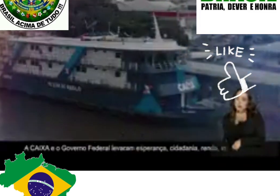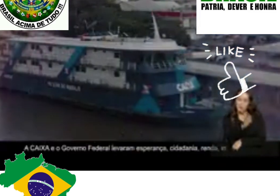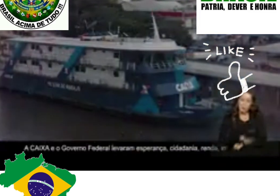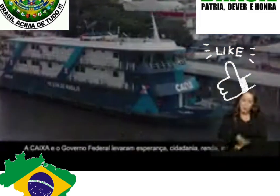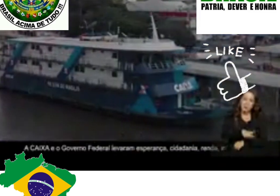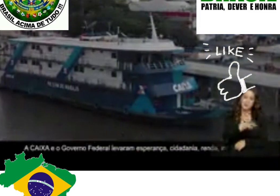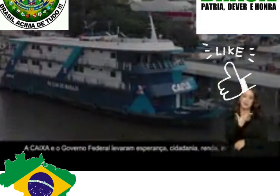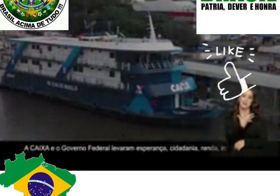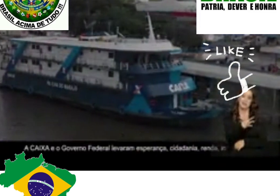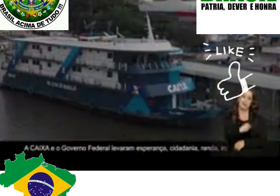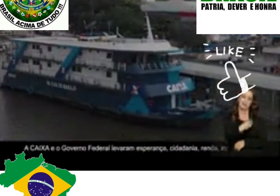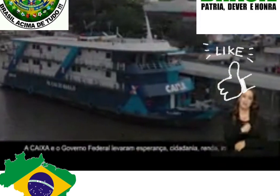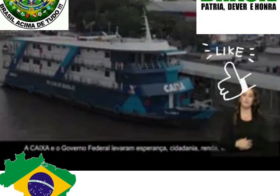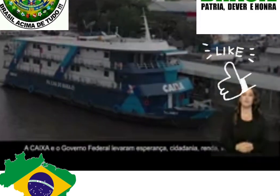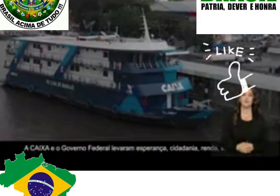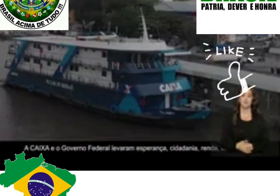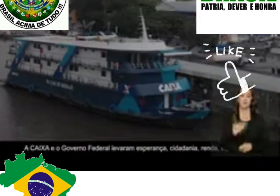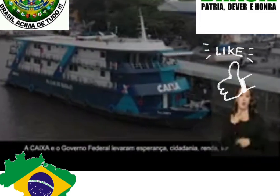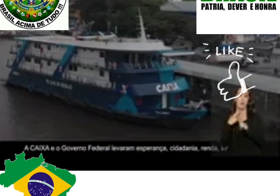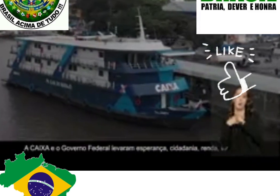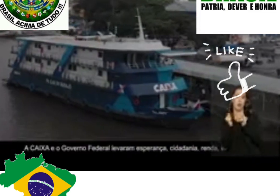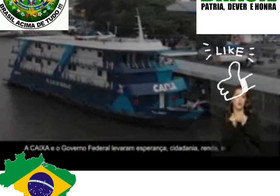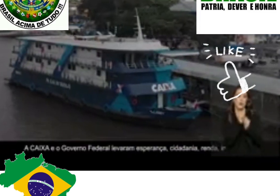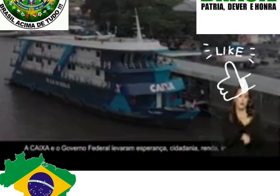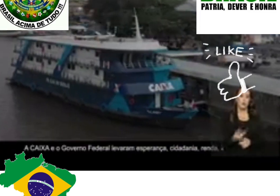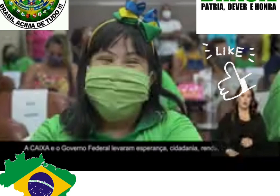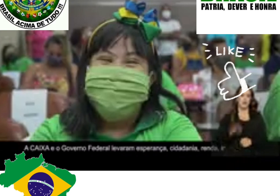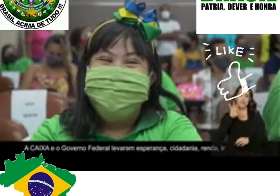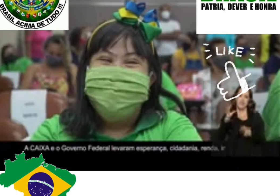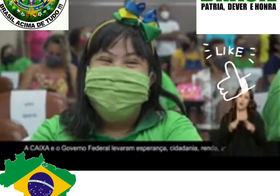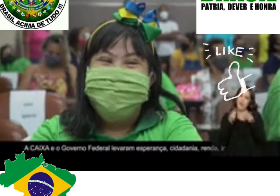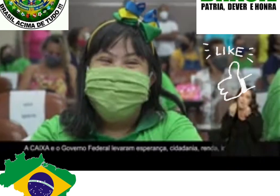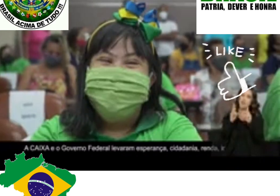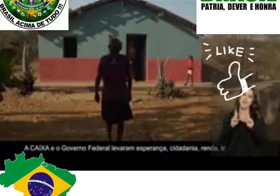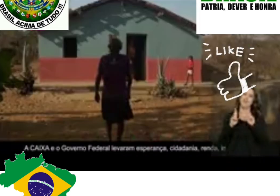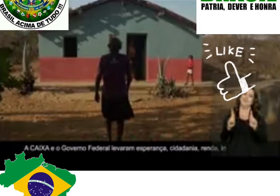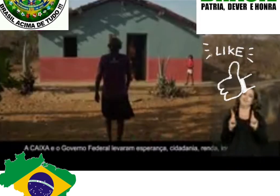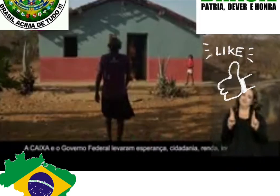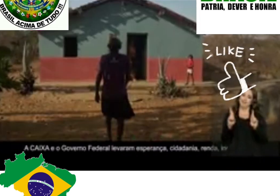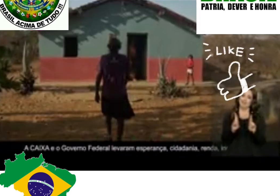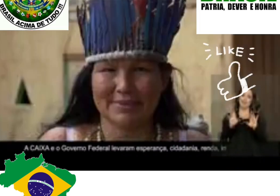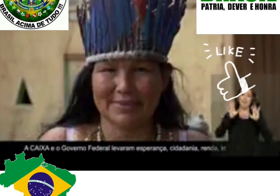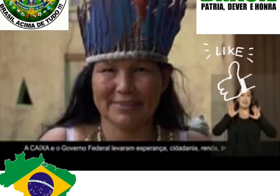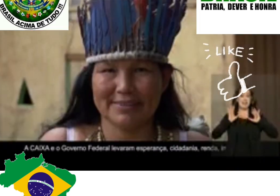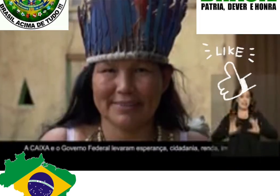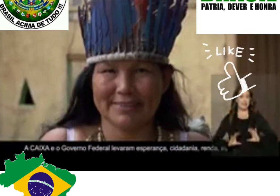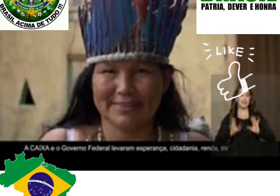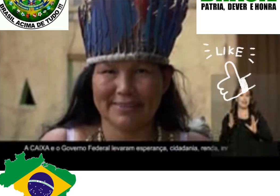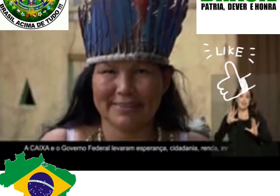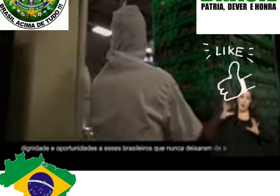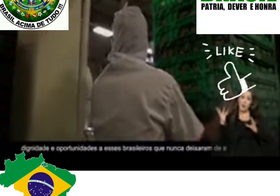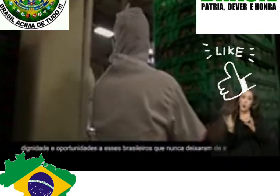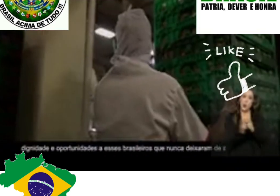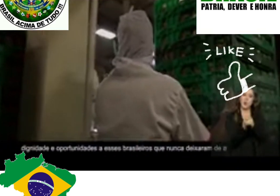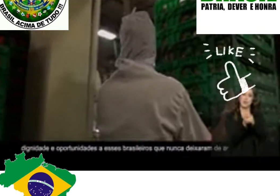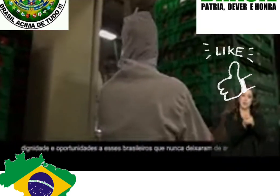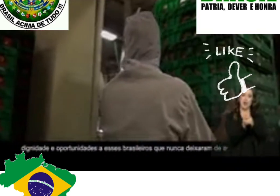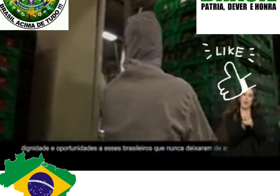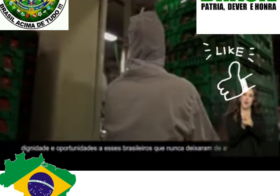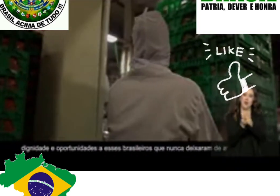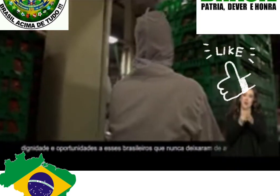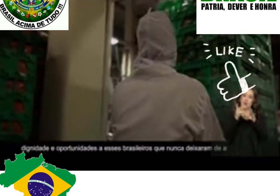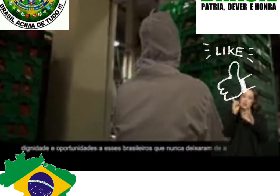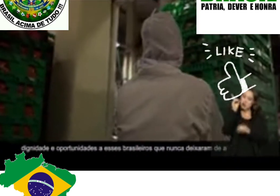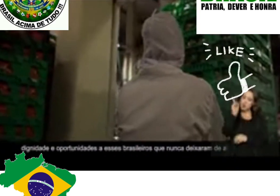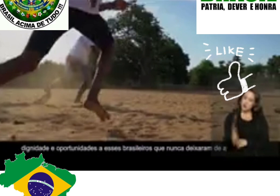A Caixa e o governo federal levaram esperança, cidadania, renda, inclusão, dignidade